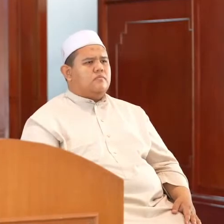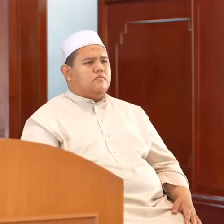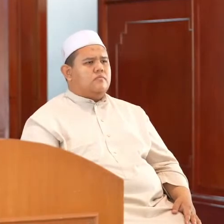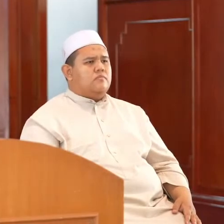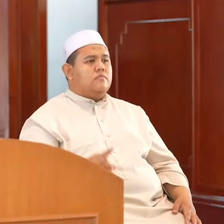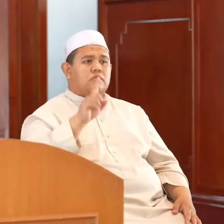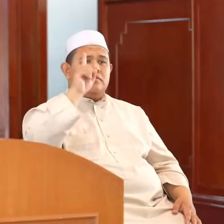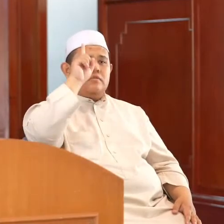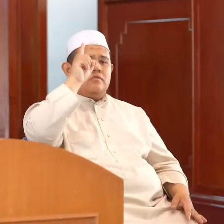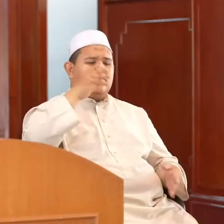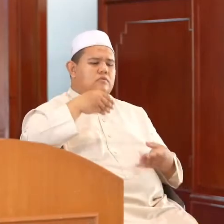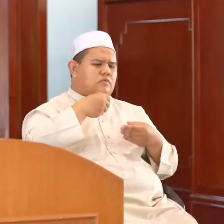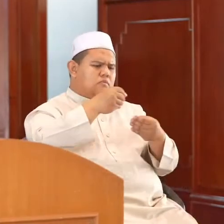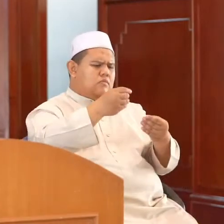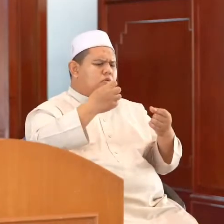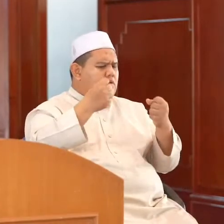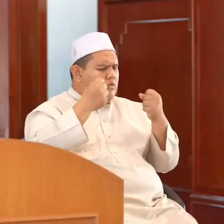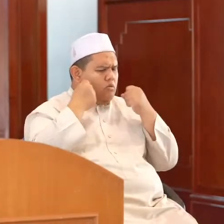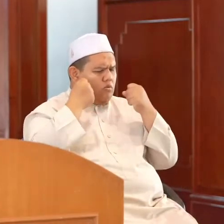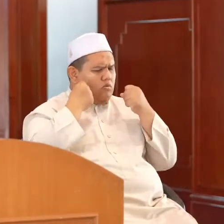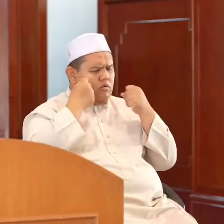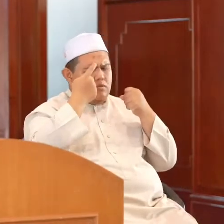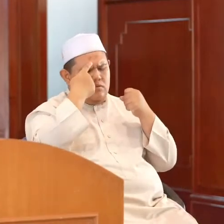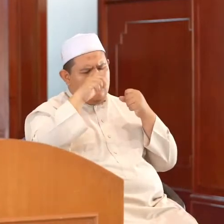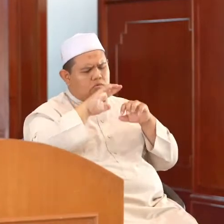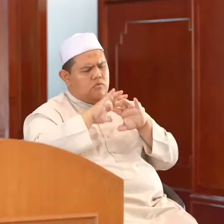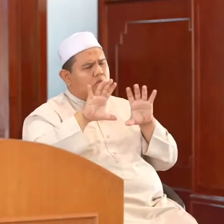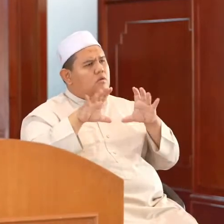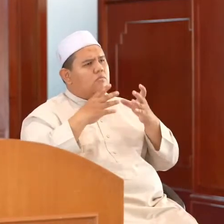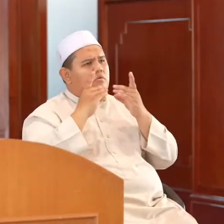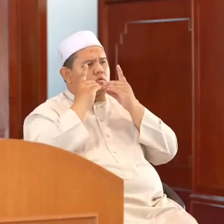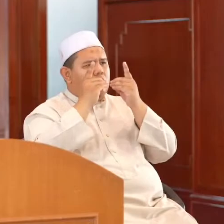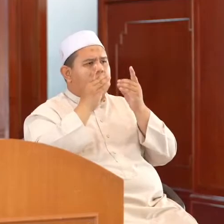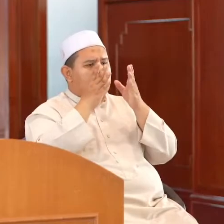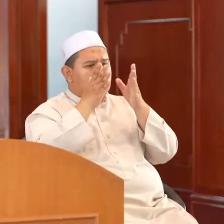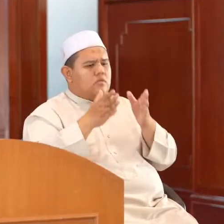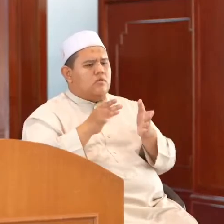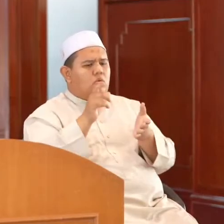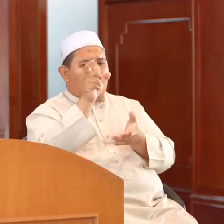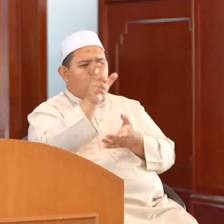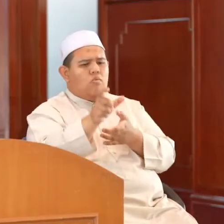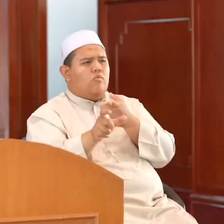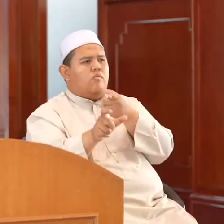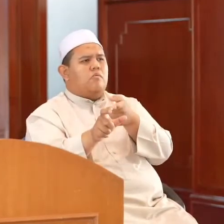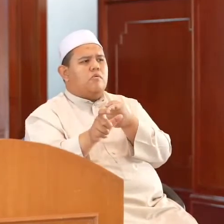Allah beri kepada dia kekuatan untuk tidak melakukan dosa. Ini orang yang hebat.